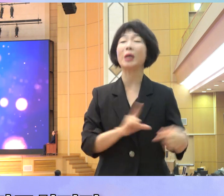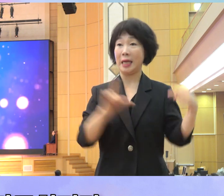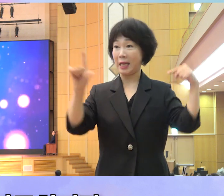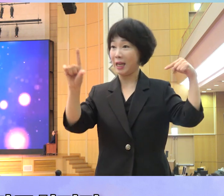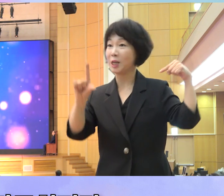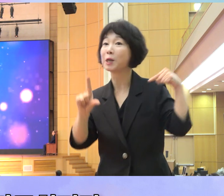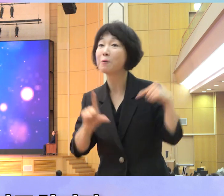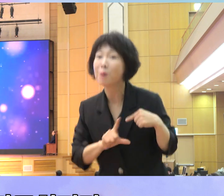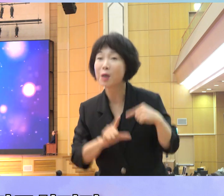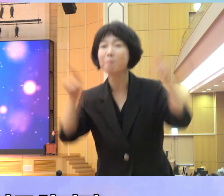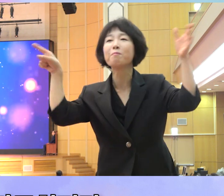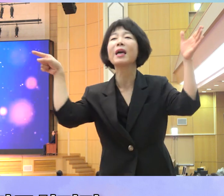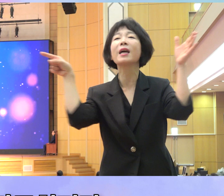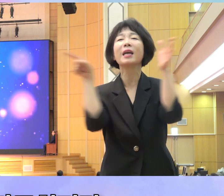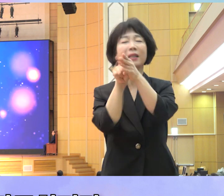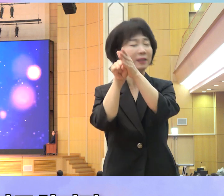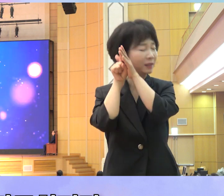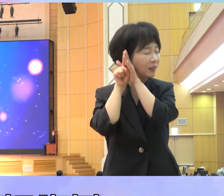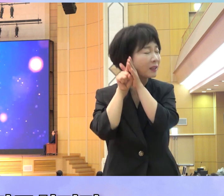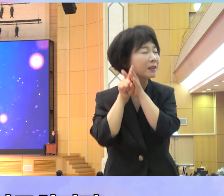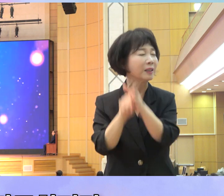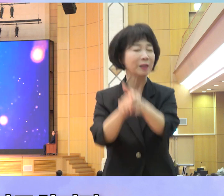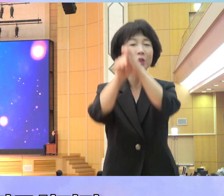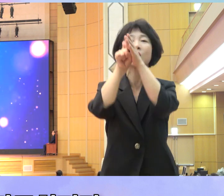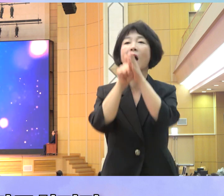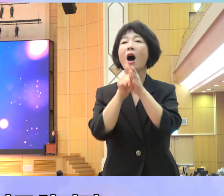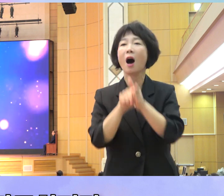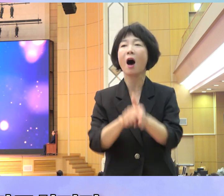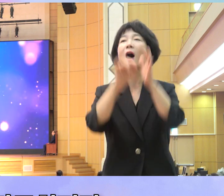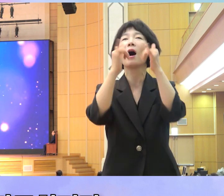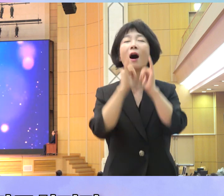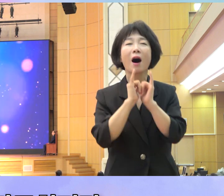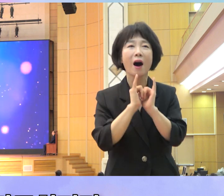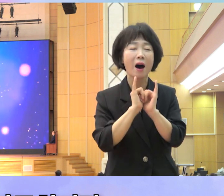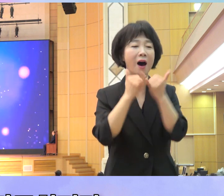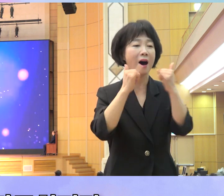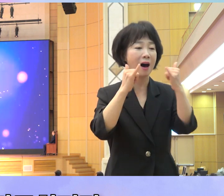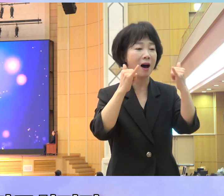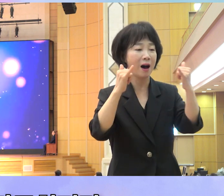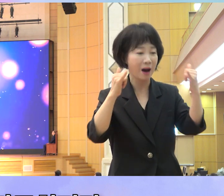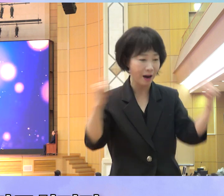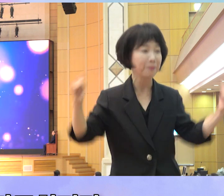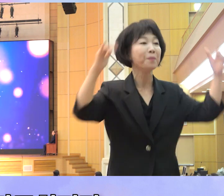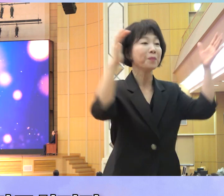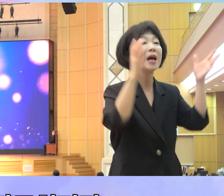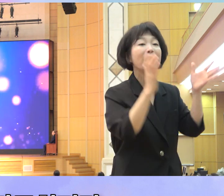예수 이름을 믿는 자